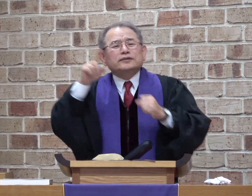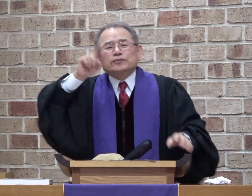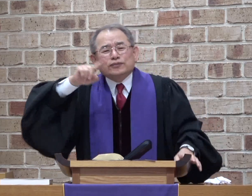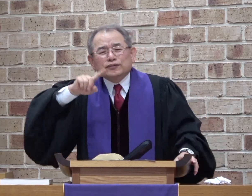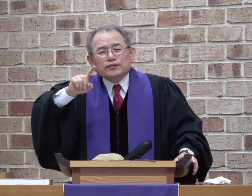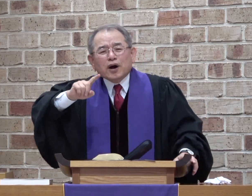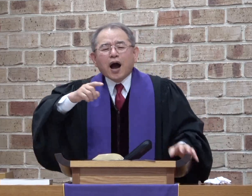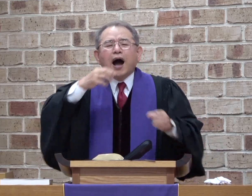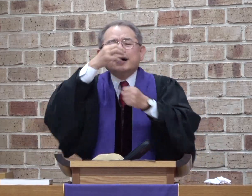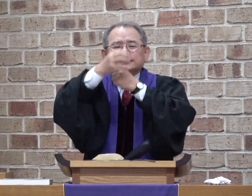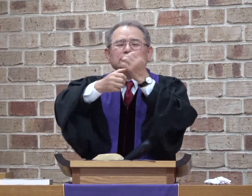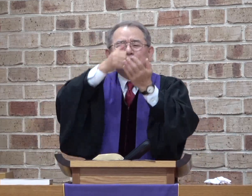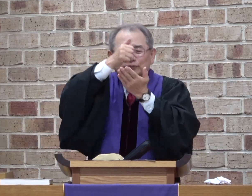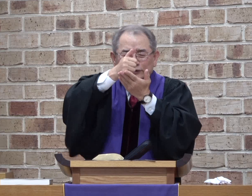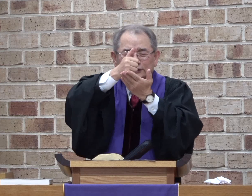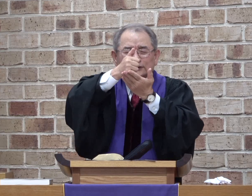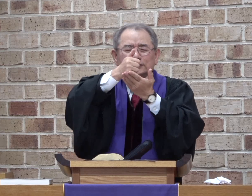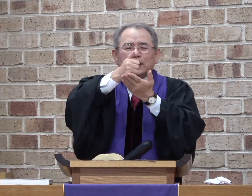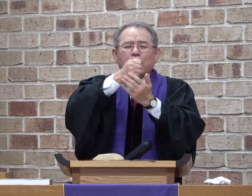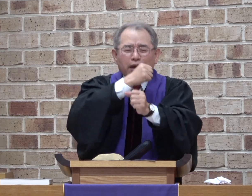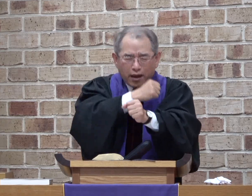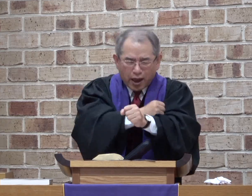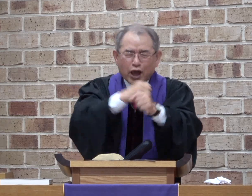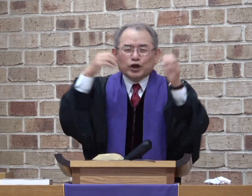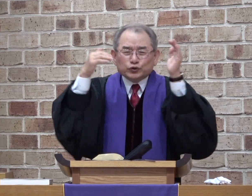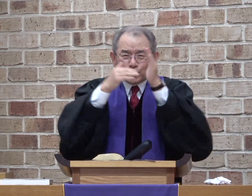그것은 하나님께서 하셨기 때문에